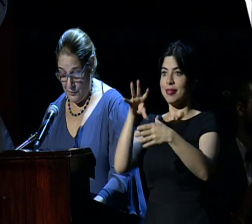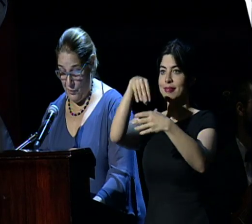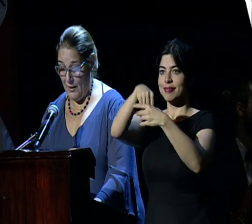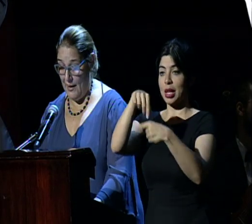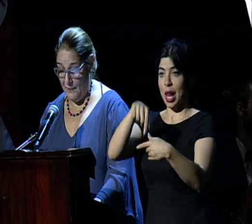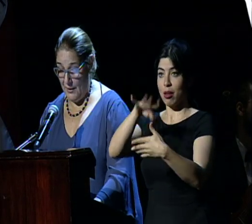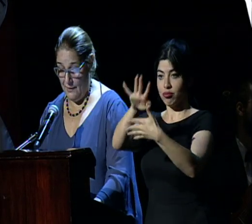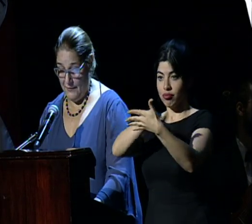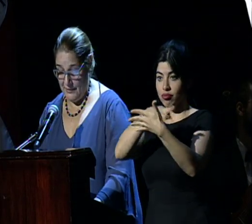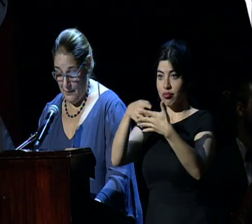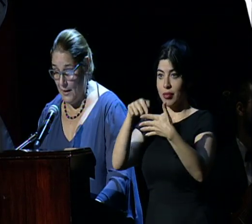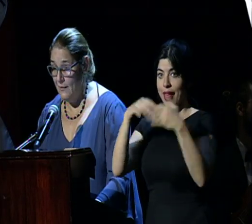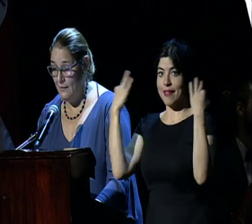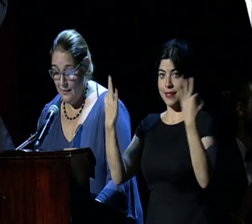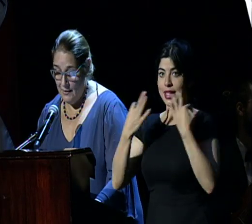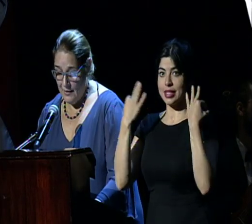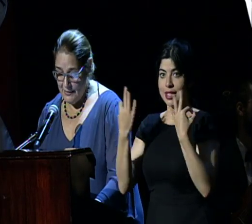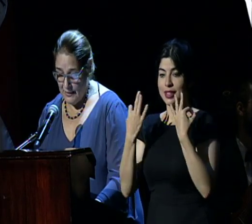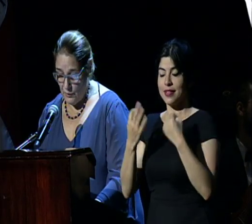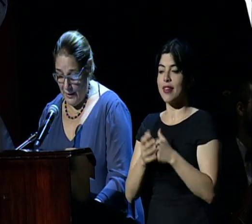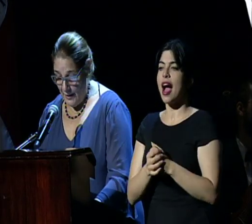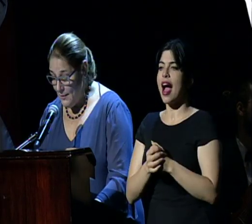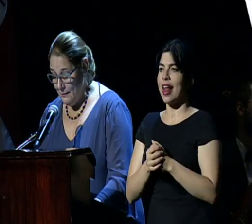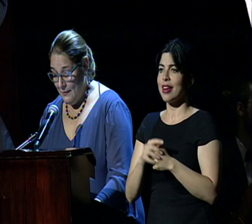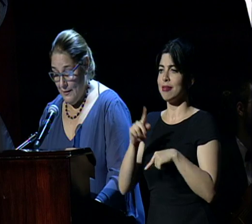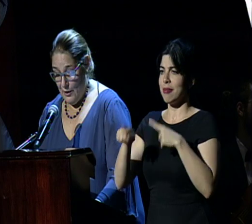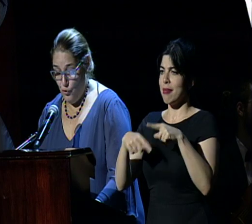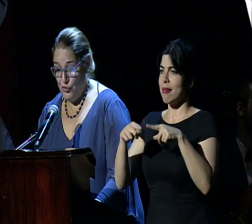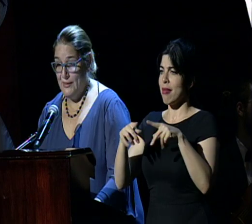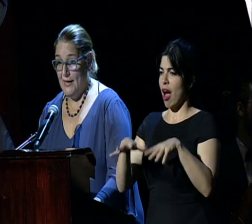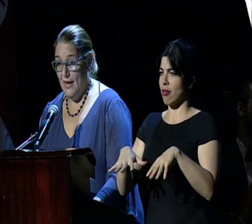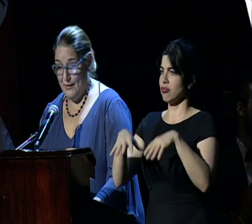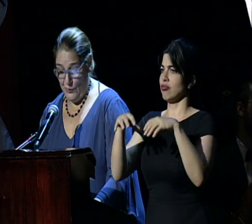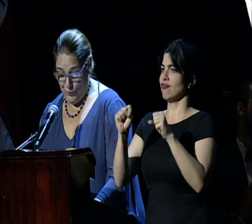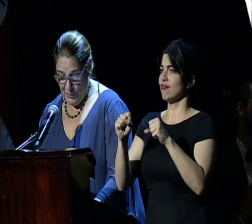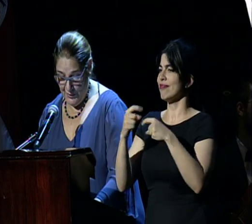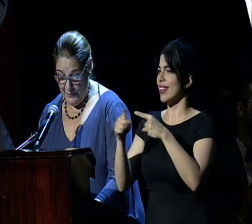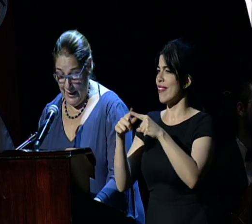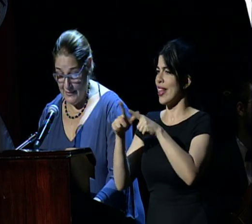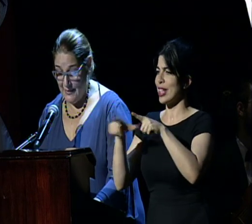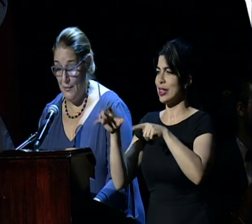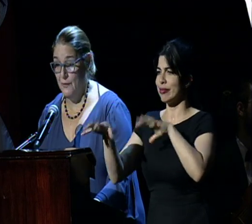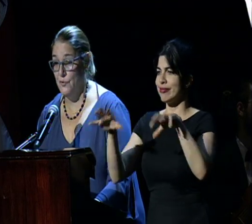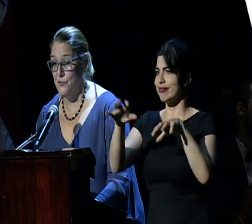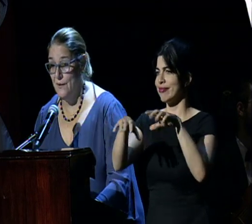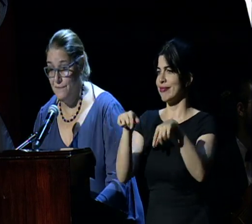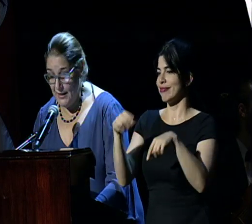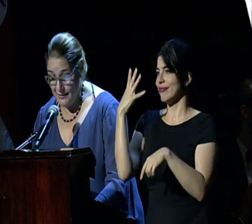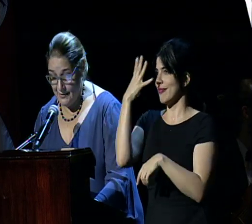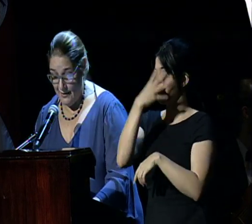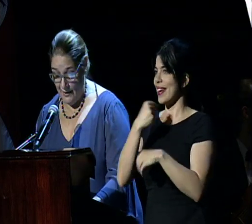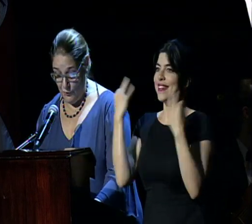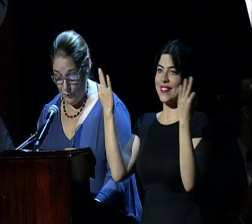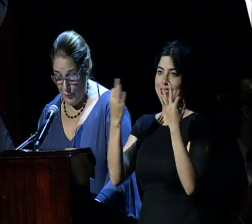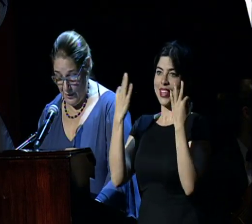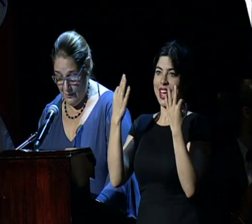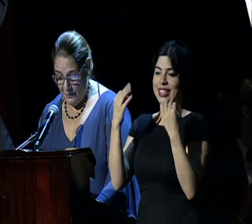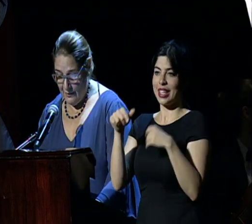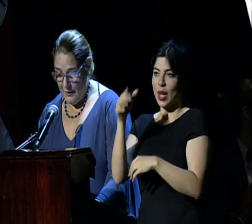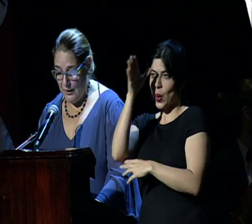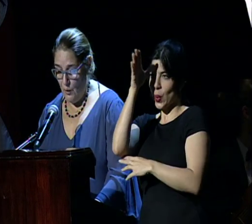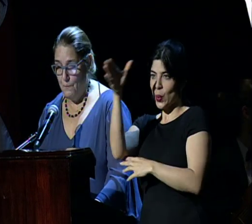programación académica del festival se tomarán los escenarios de esta maravillosa fiesta de la